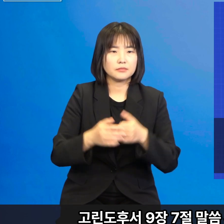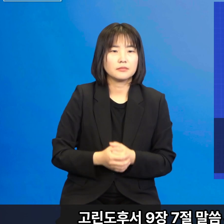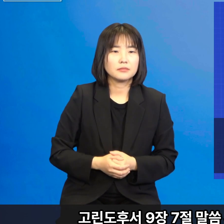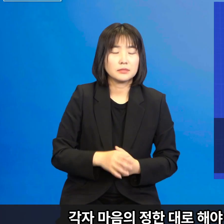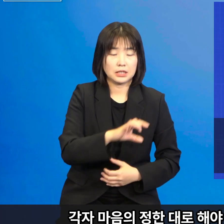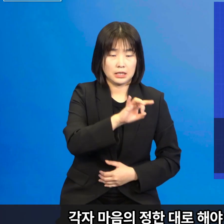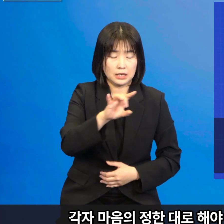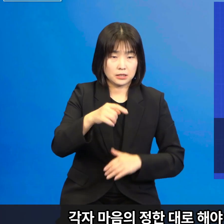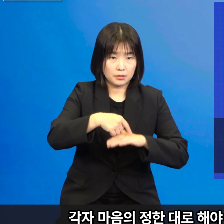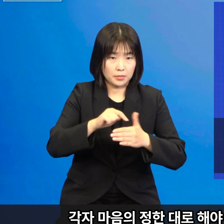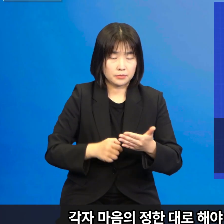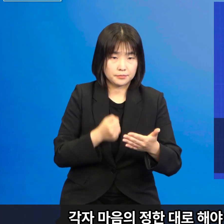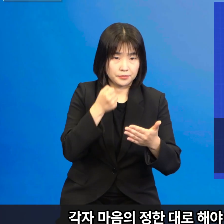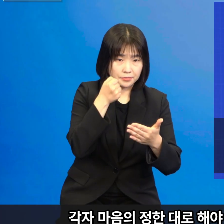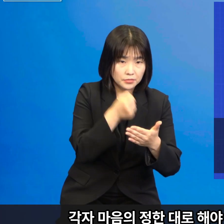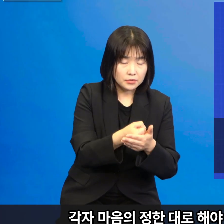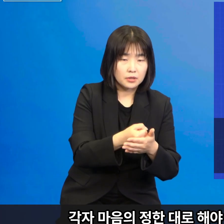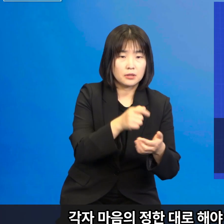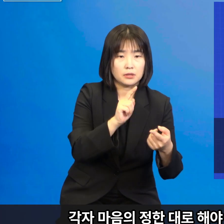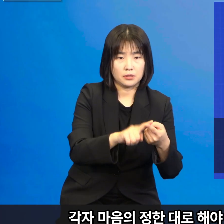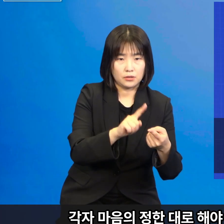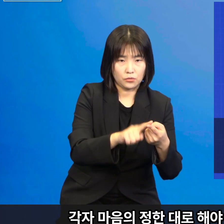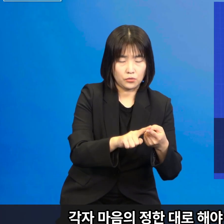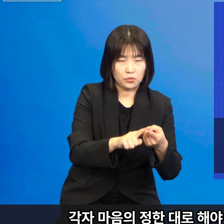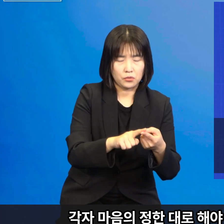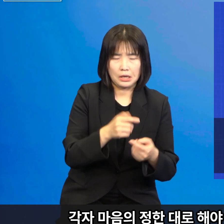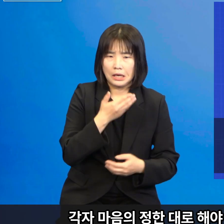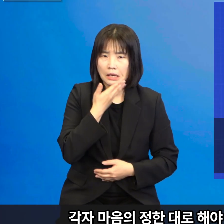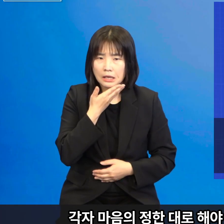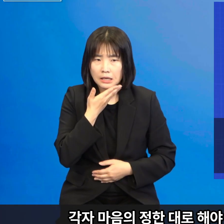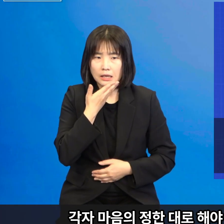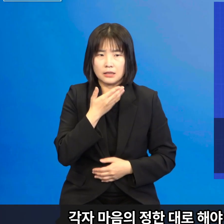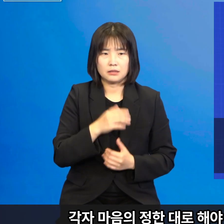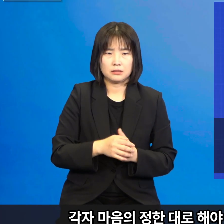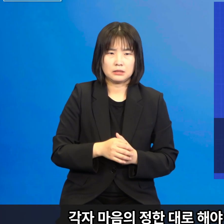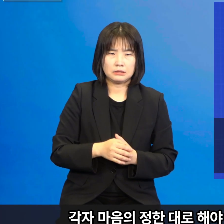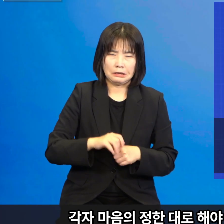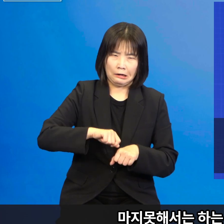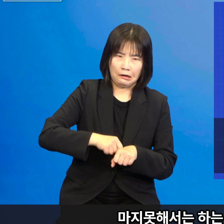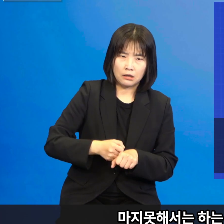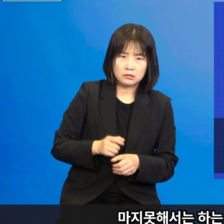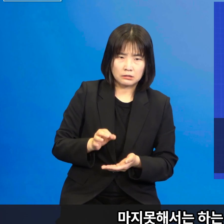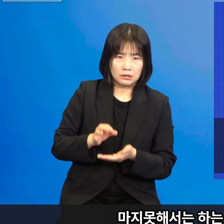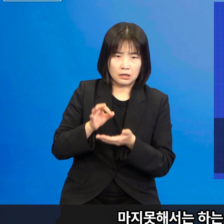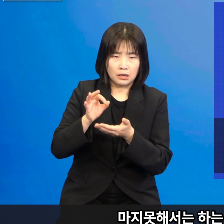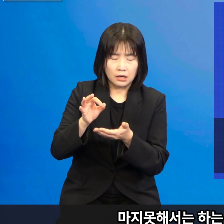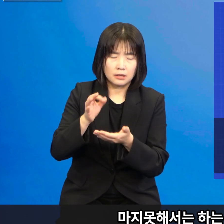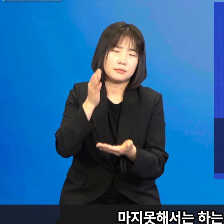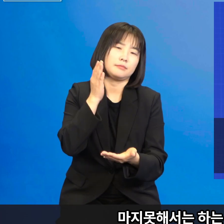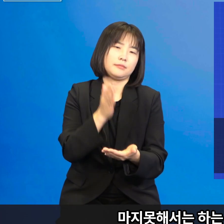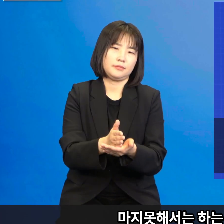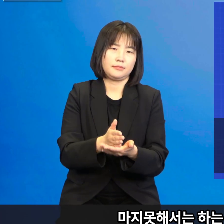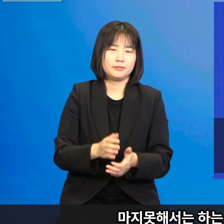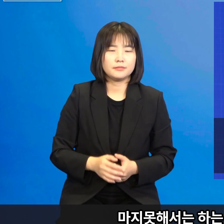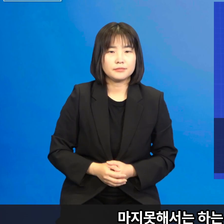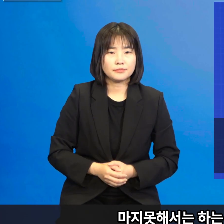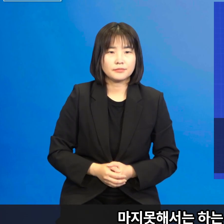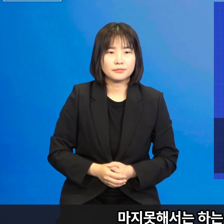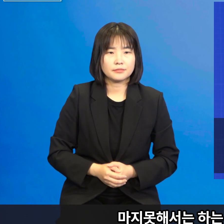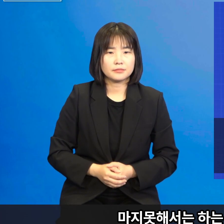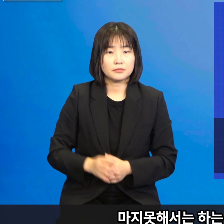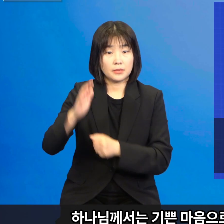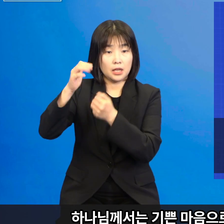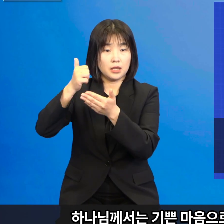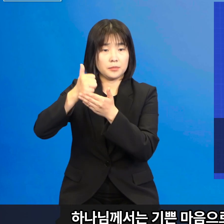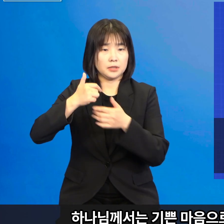시작. 각자 마음에 정한 대로 해야 하고 아까워하면서 내거나 마지못해서 하는 일은 없어야